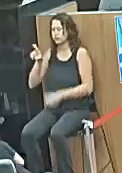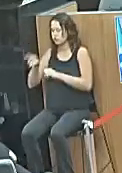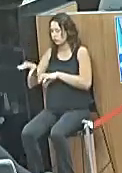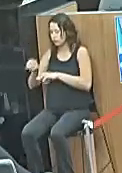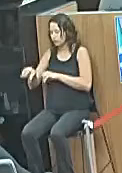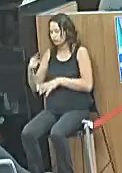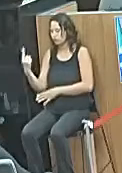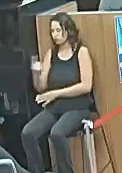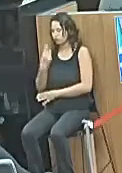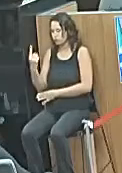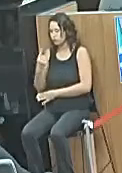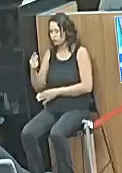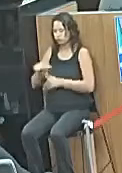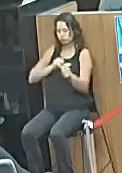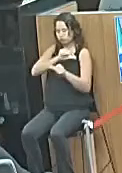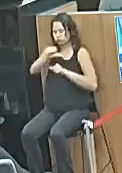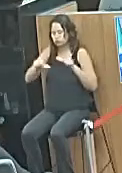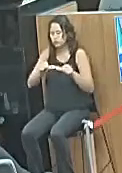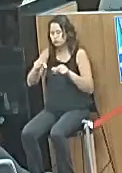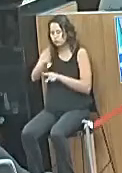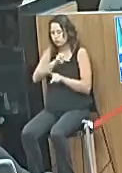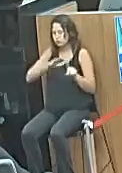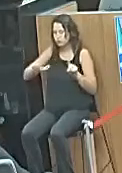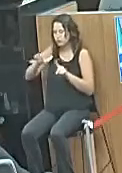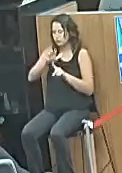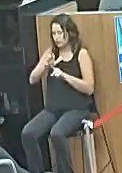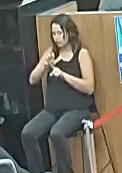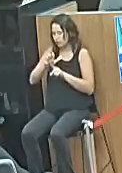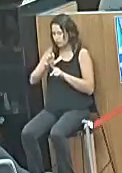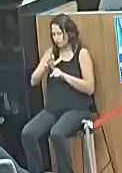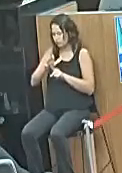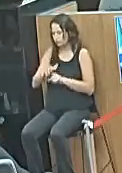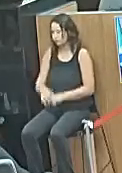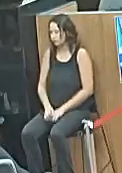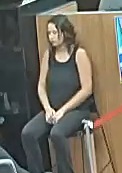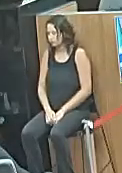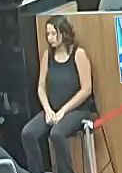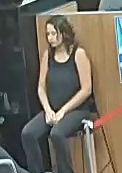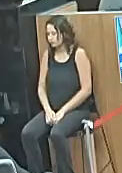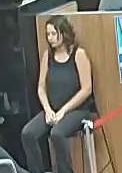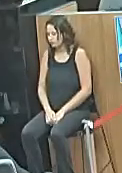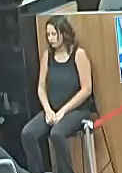não transforma a sociedade sem ela tampouco a sociedade muda